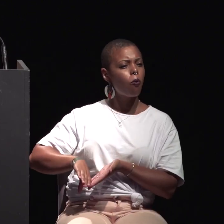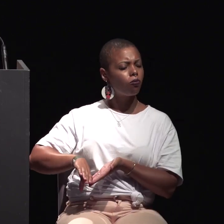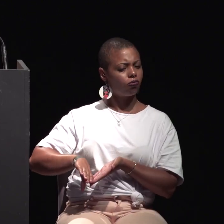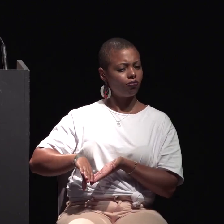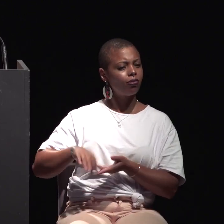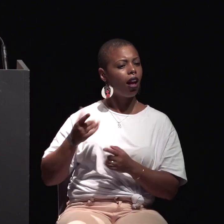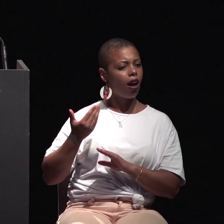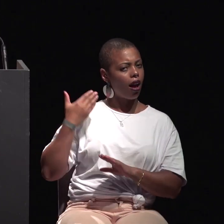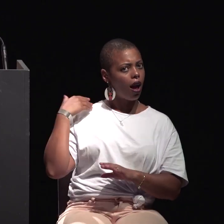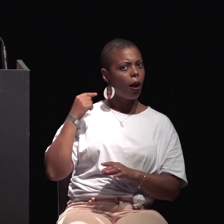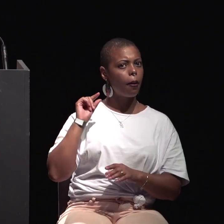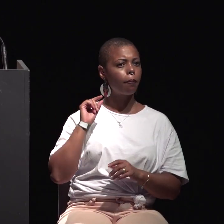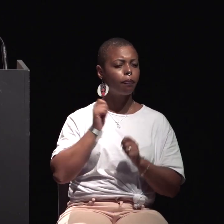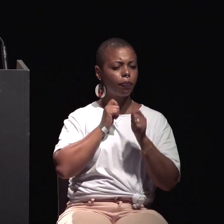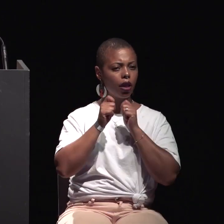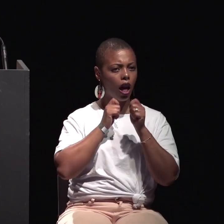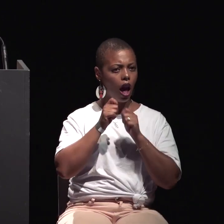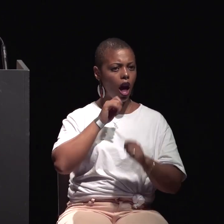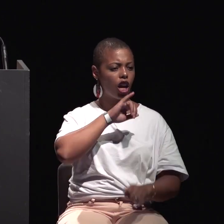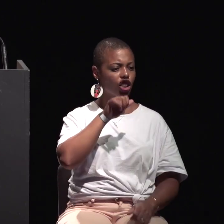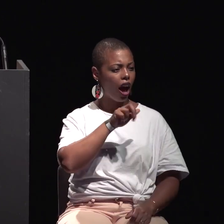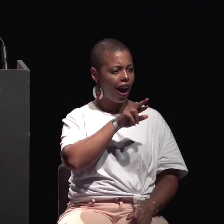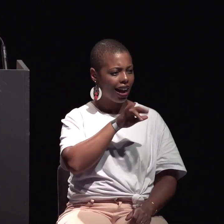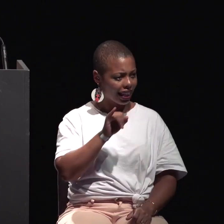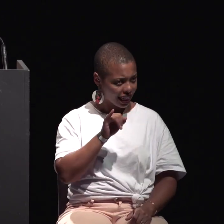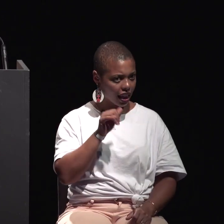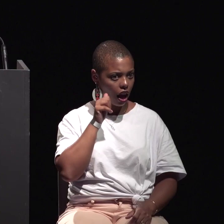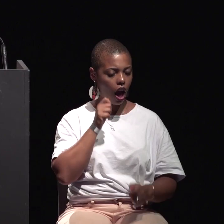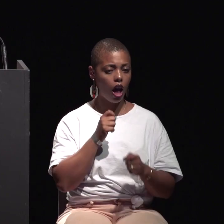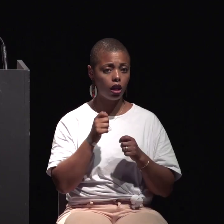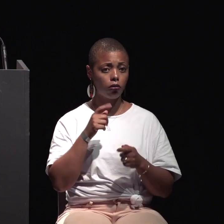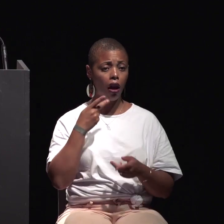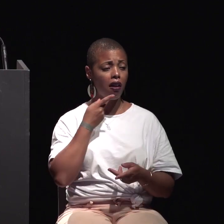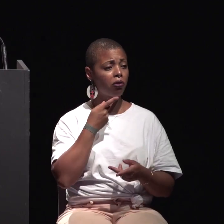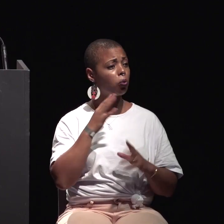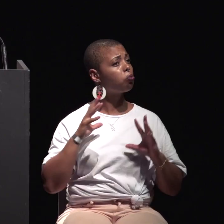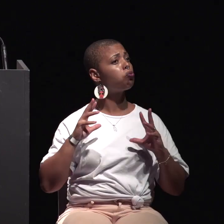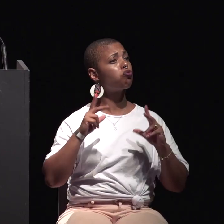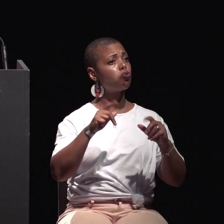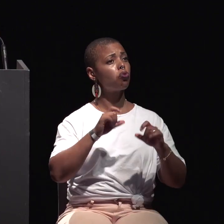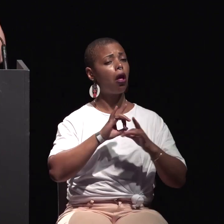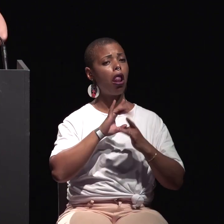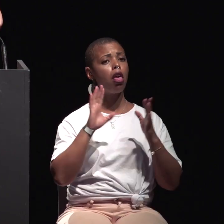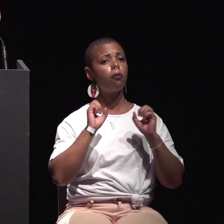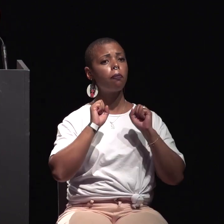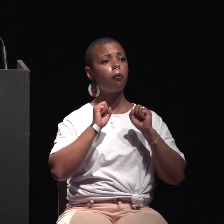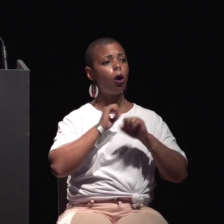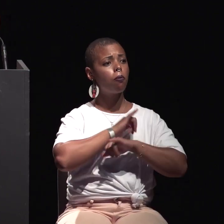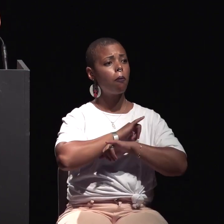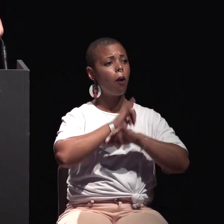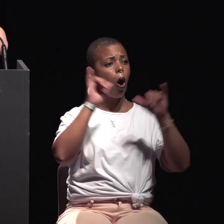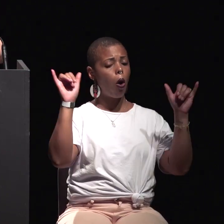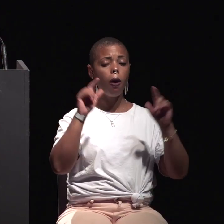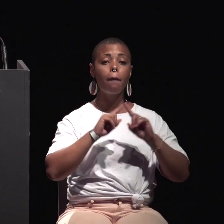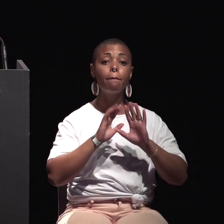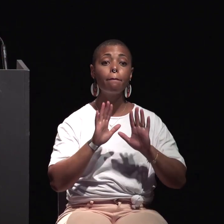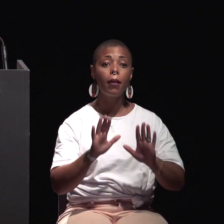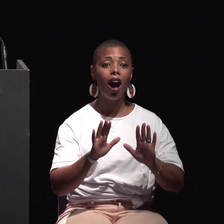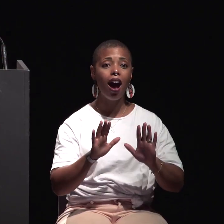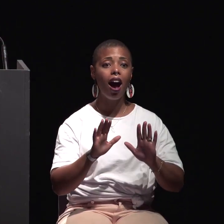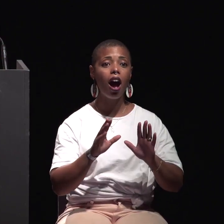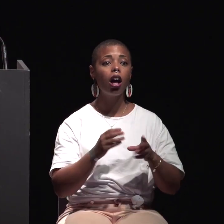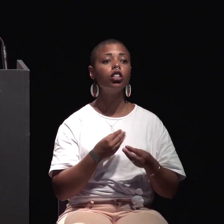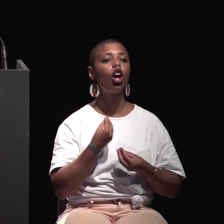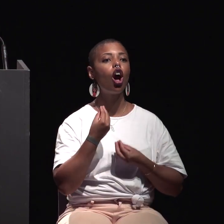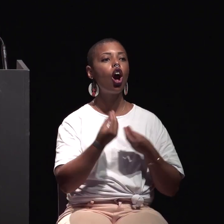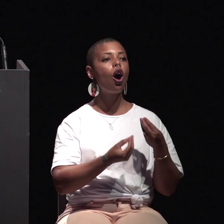escritora Jahid Arraes comenta que todos e todas têm voz. O problema é a falta de acesso às